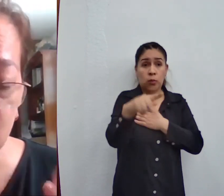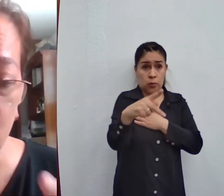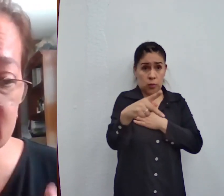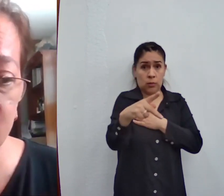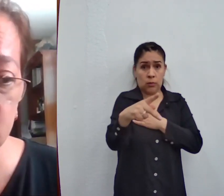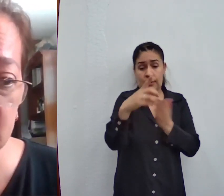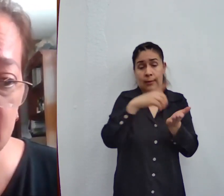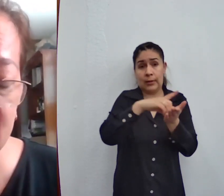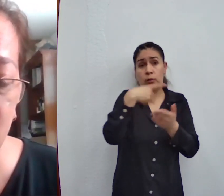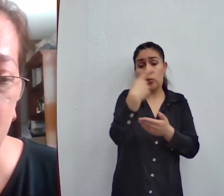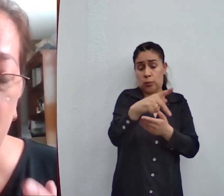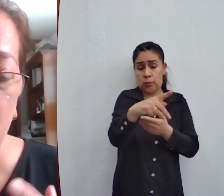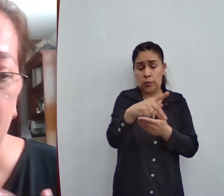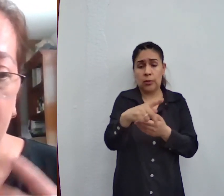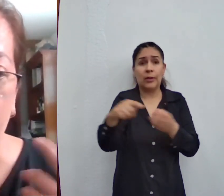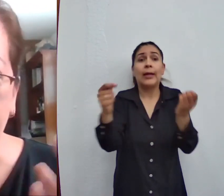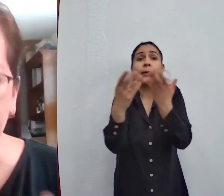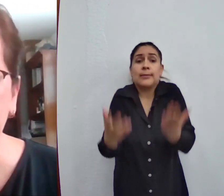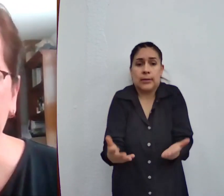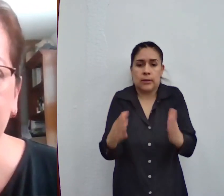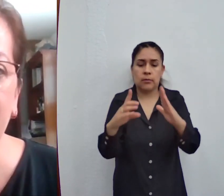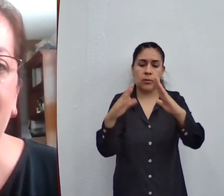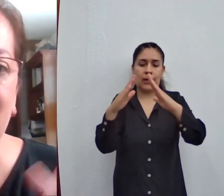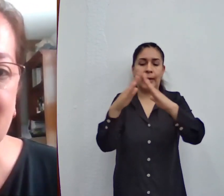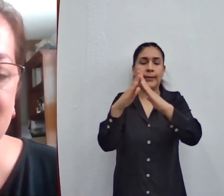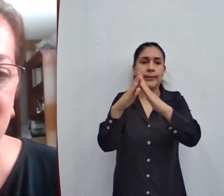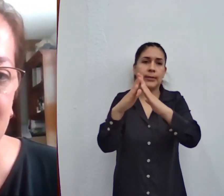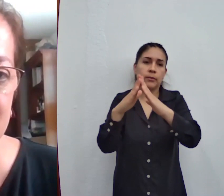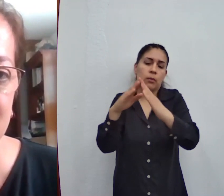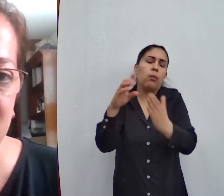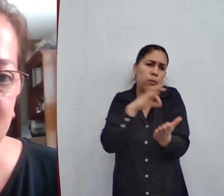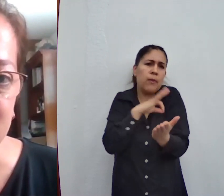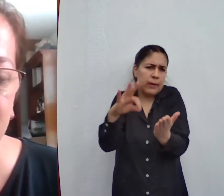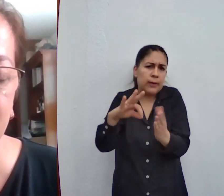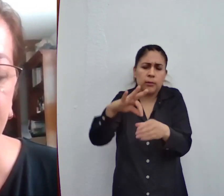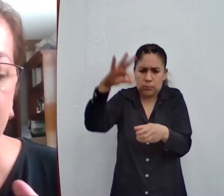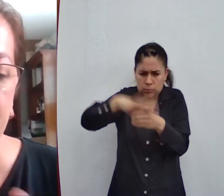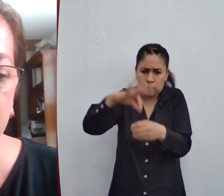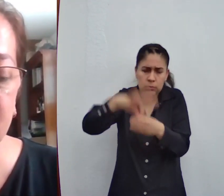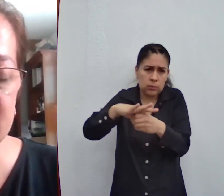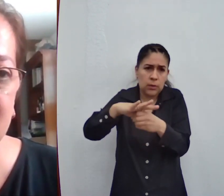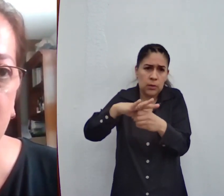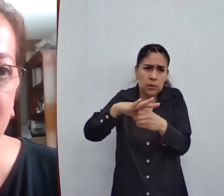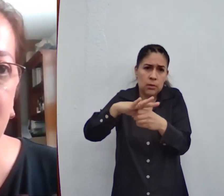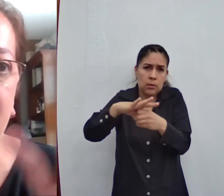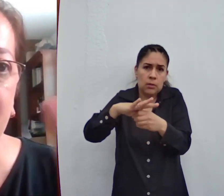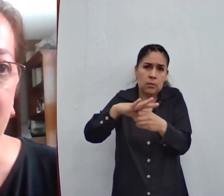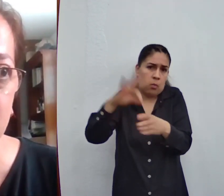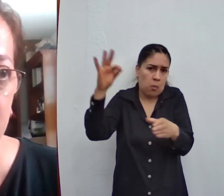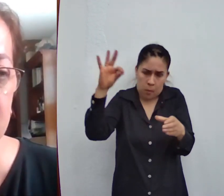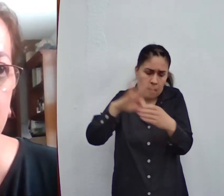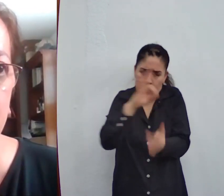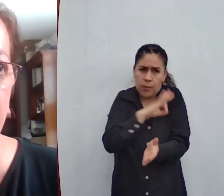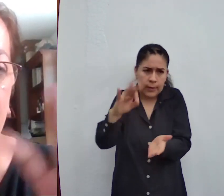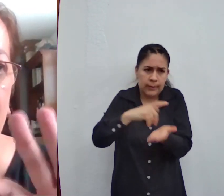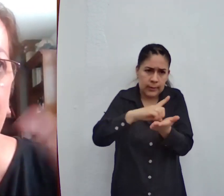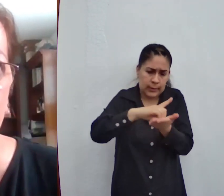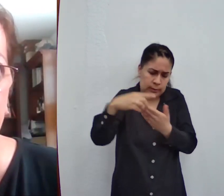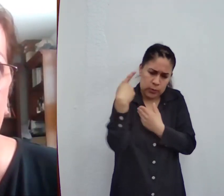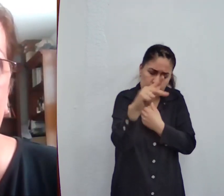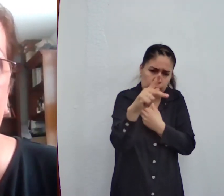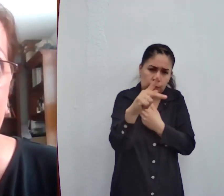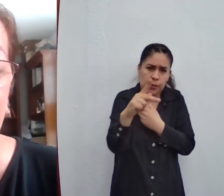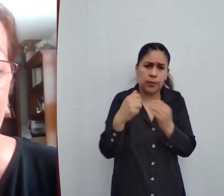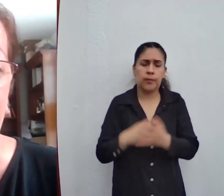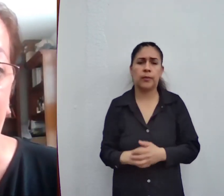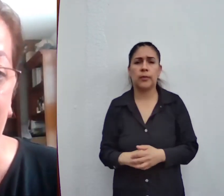y que se les cuesta mucho trabajo movilizarse, el INE tiene ese servicio. Entonces, pensando que es una institución federal que